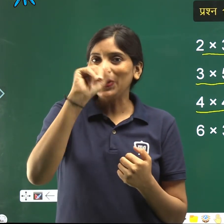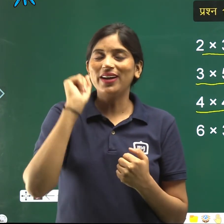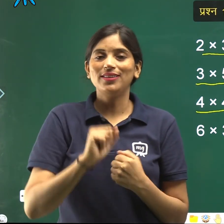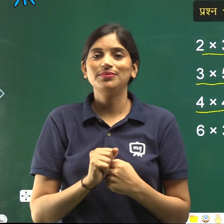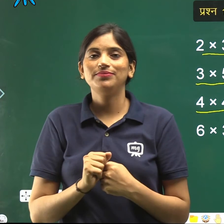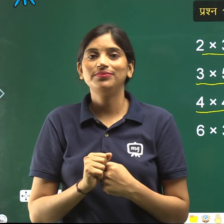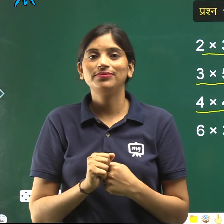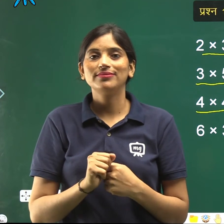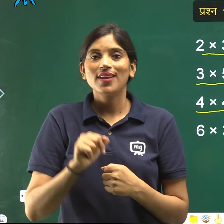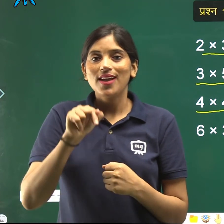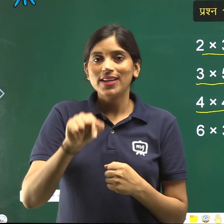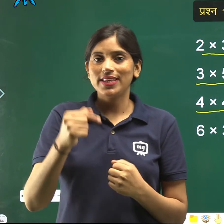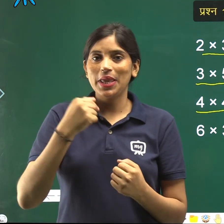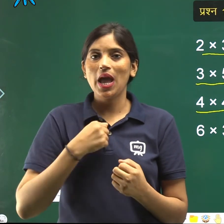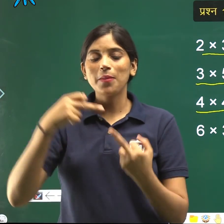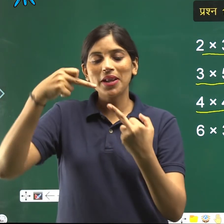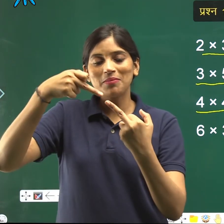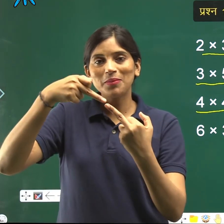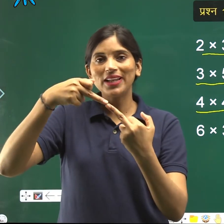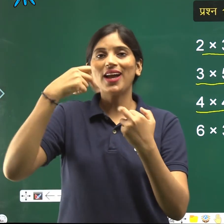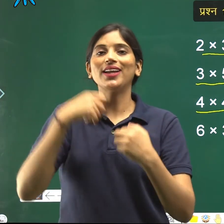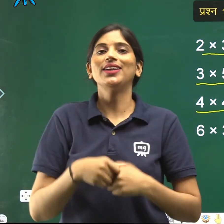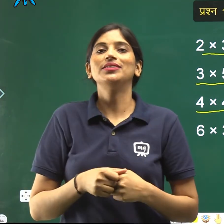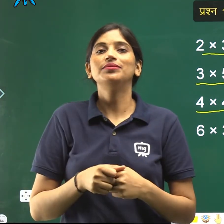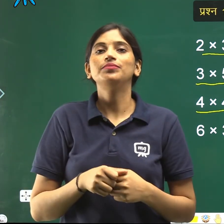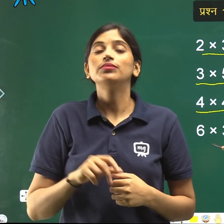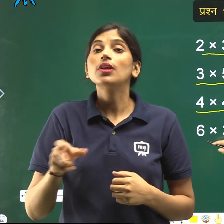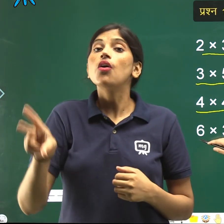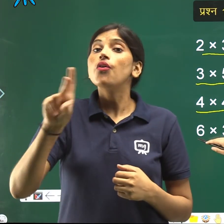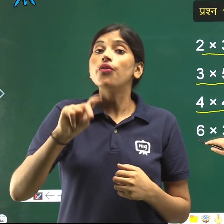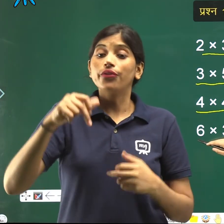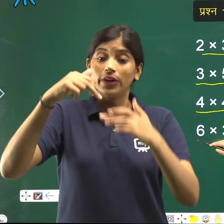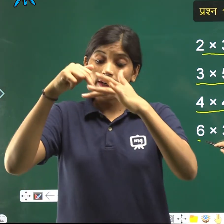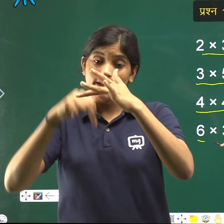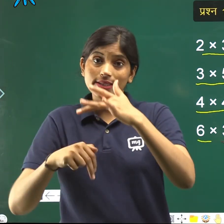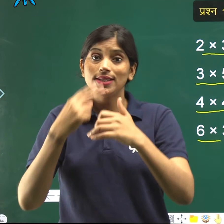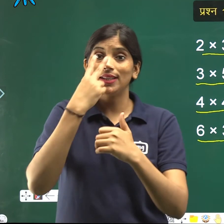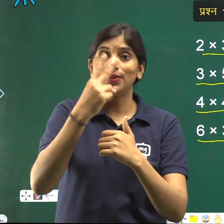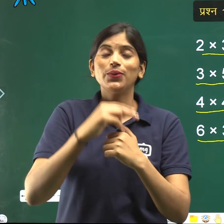16। ये हमने मिलाए। फिर नीचे देखो,